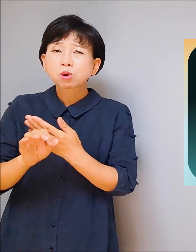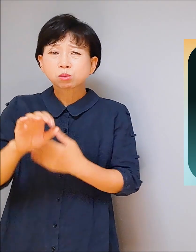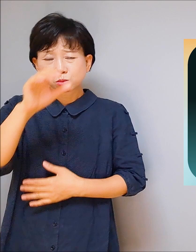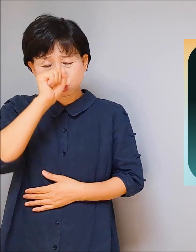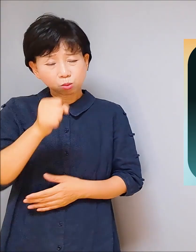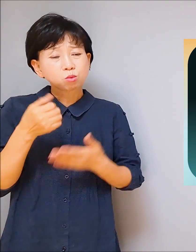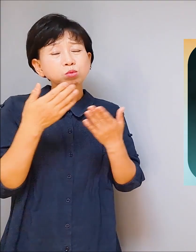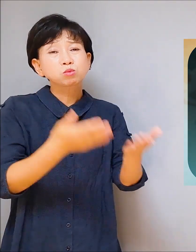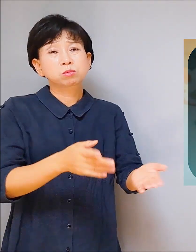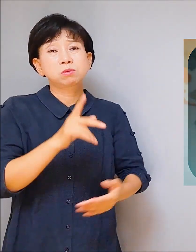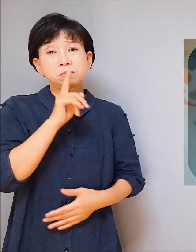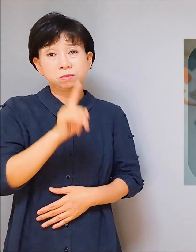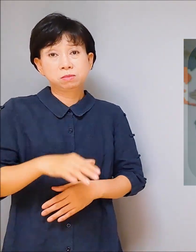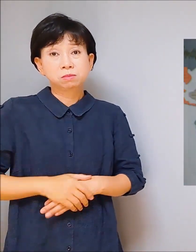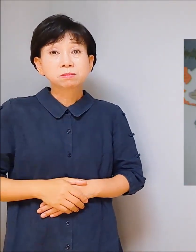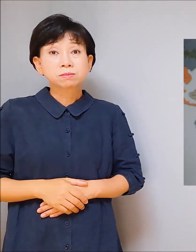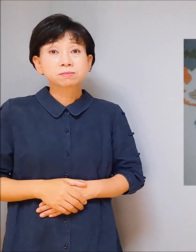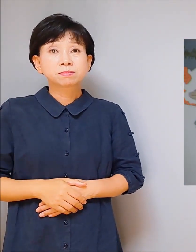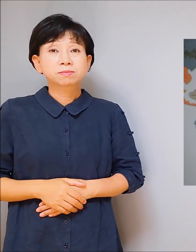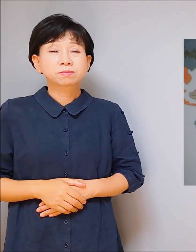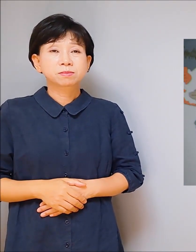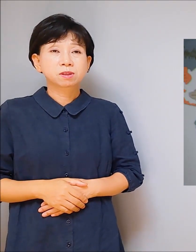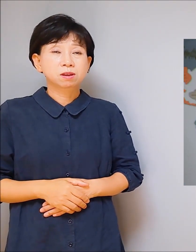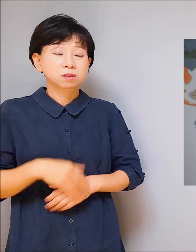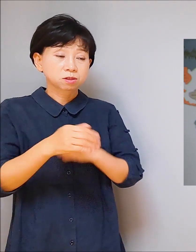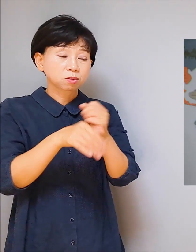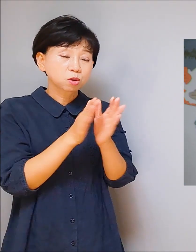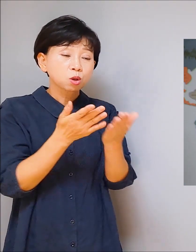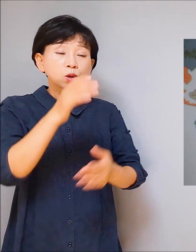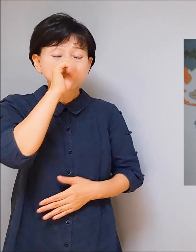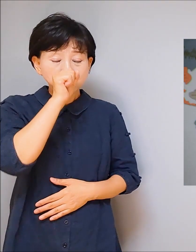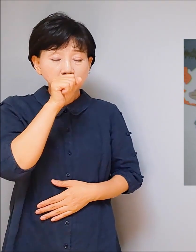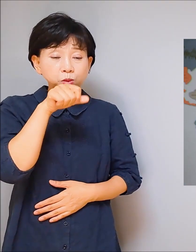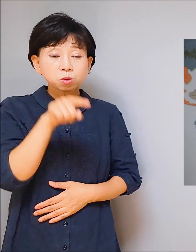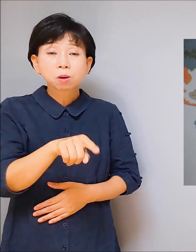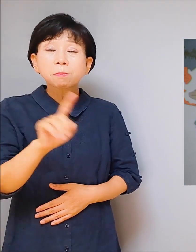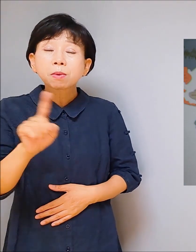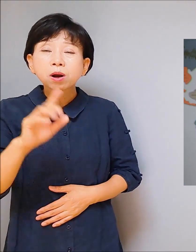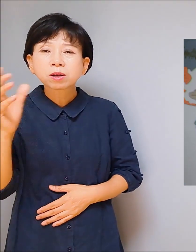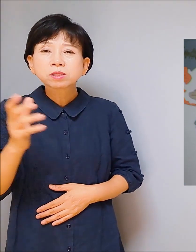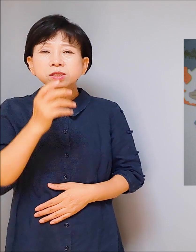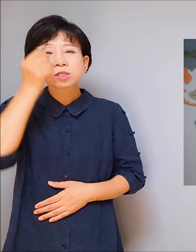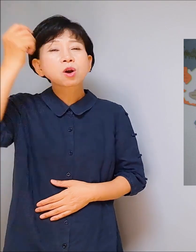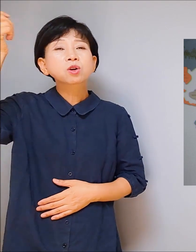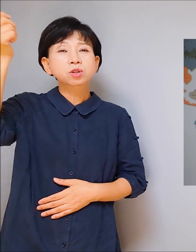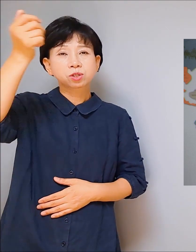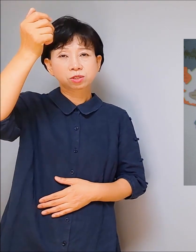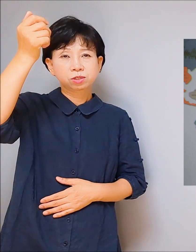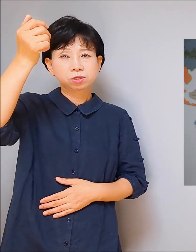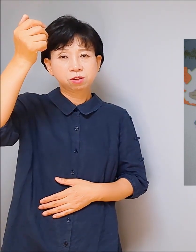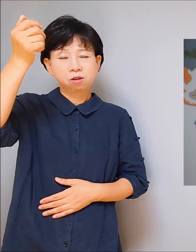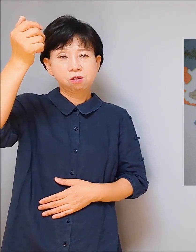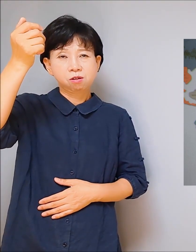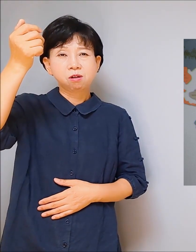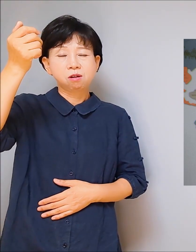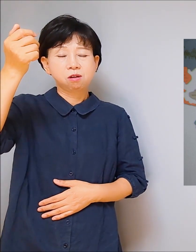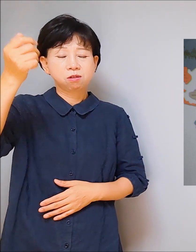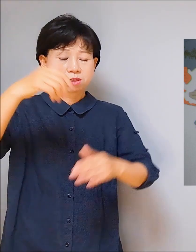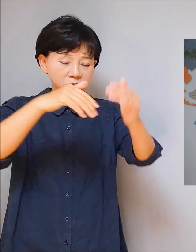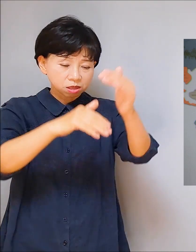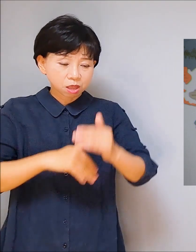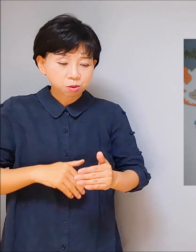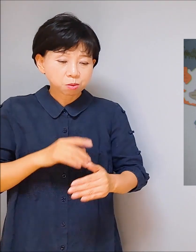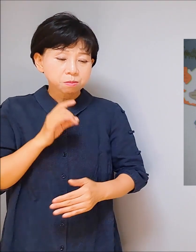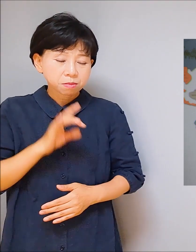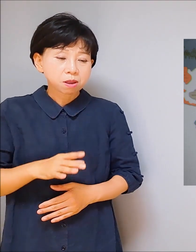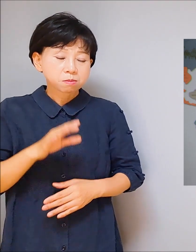마가복음, 누가복음, 요한복음 이 병행 구절을 보면 여기서 좋은 것은 원래는 성령입니다. 그러나 이 내용만